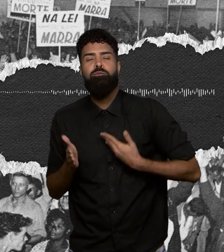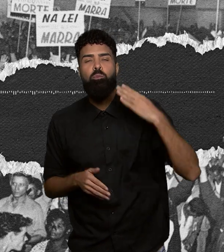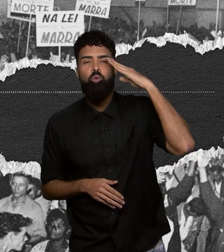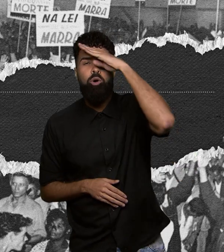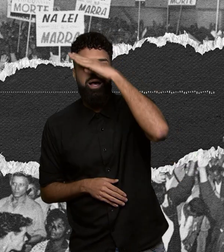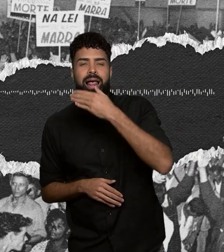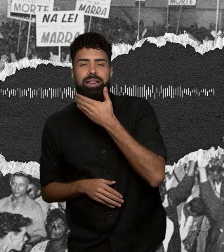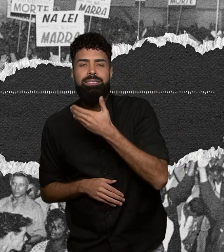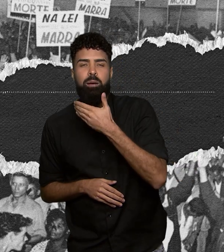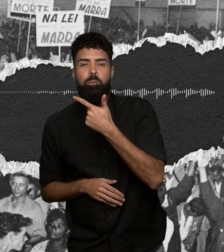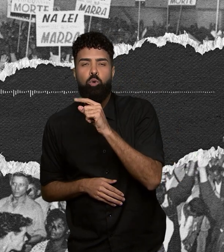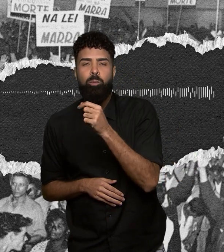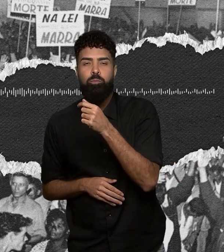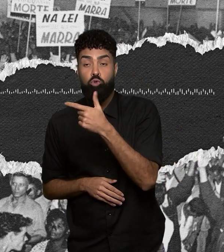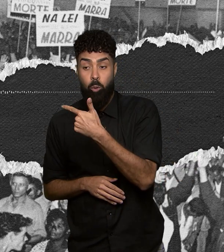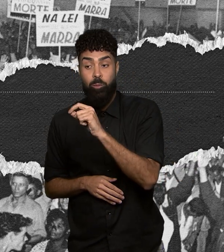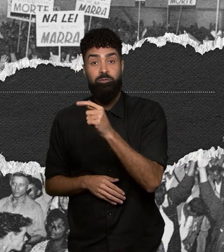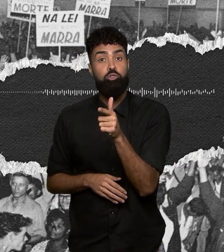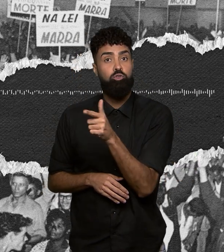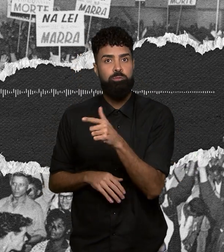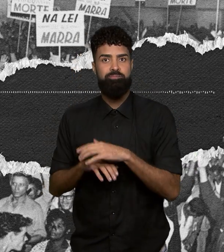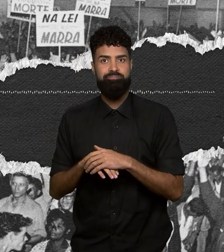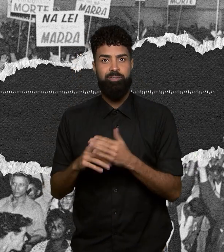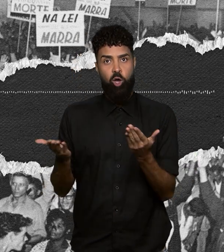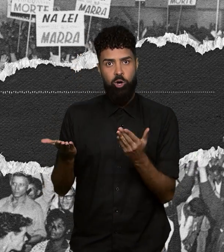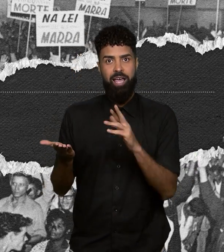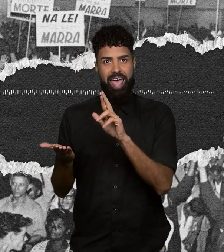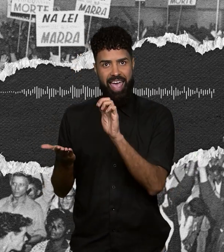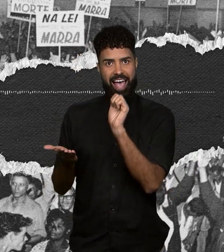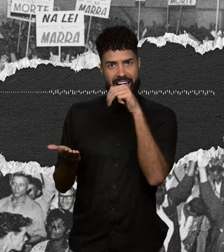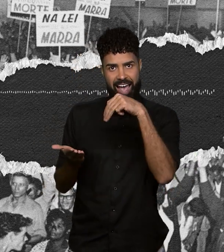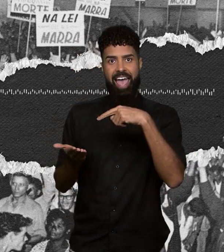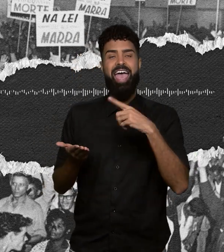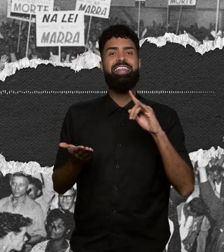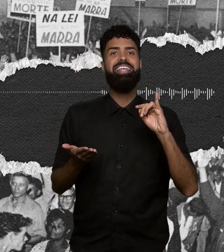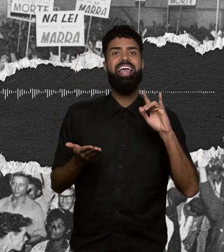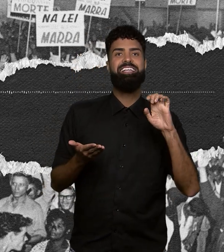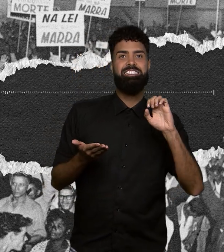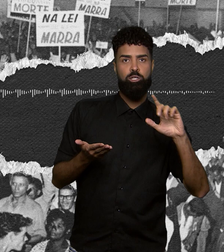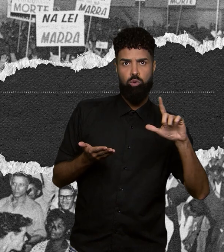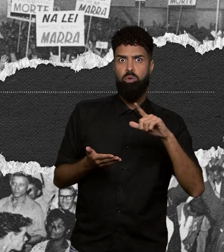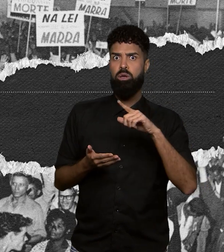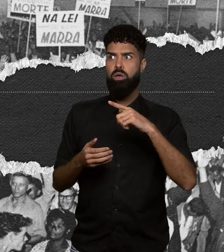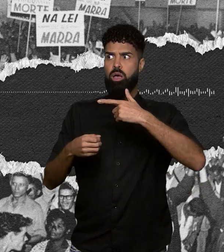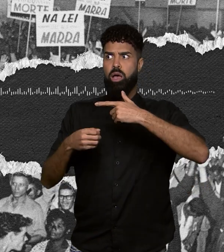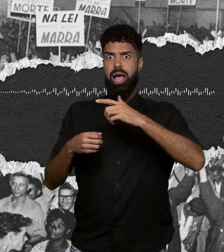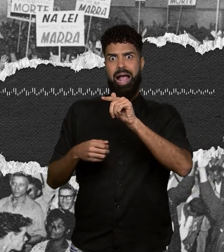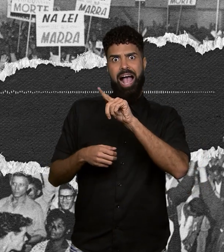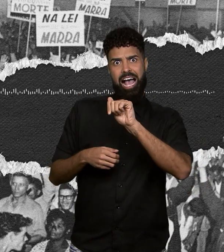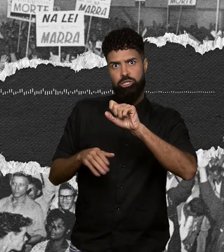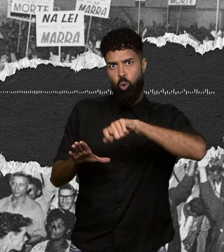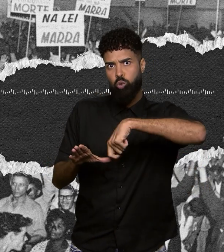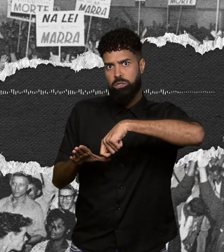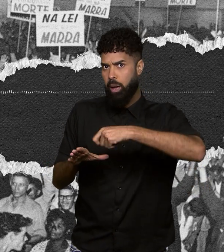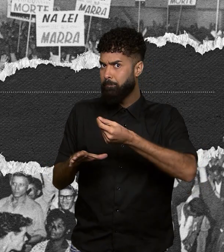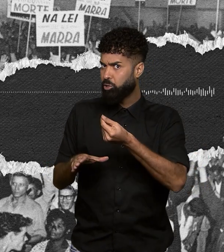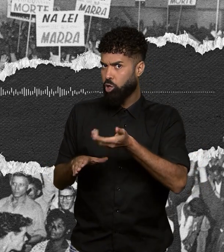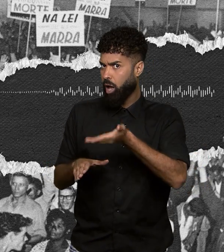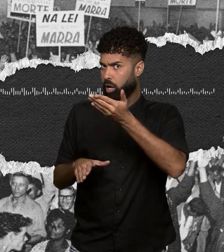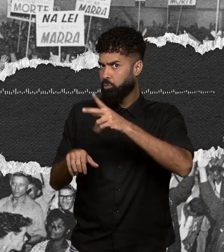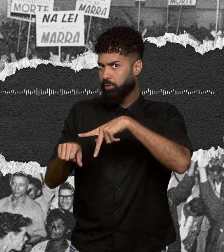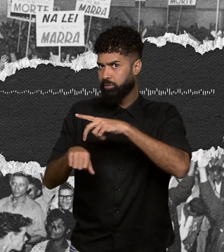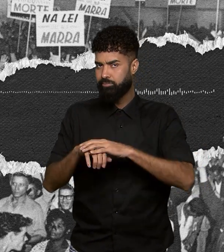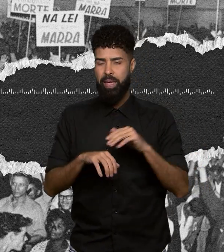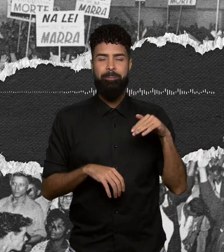2022 e hoje a rean fornece o diesel e o gás de cozinha mais caros do país Manguinhos no Rio de Janeiro e